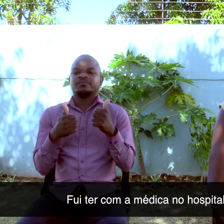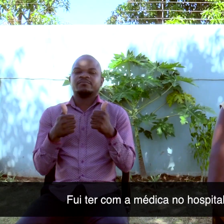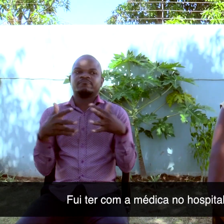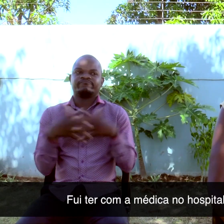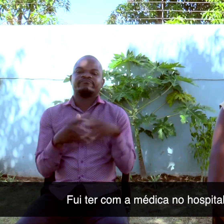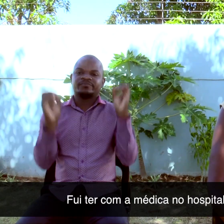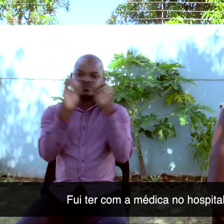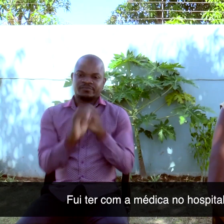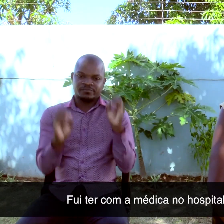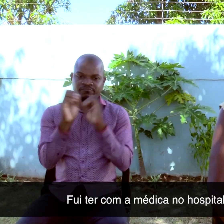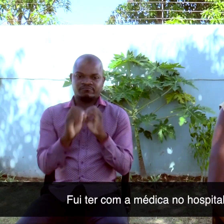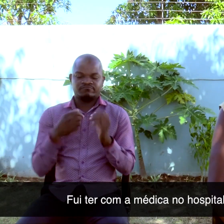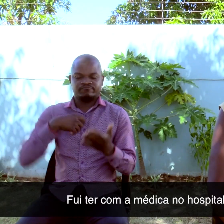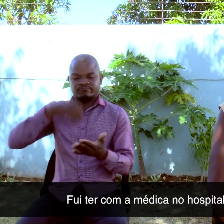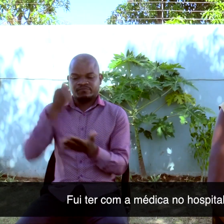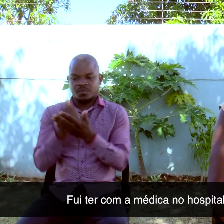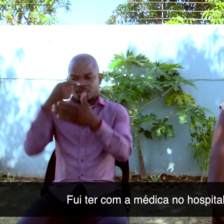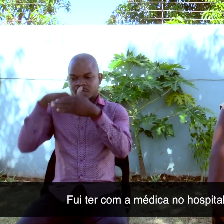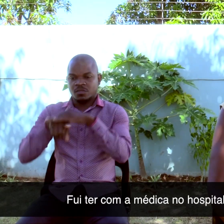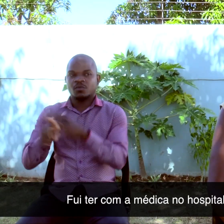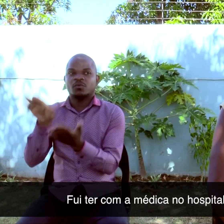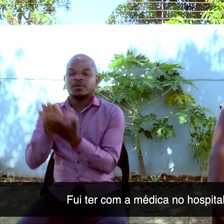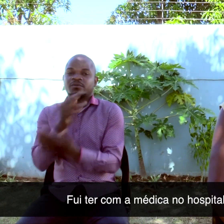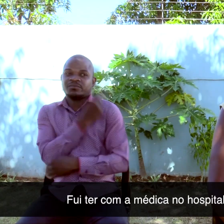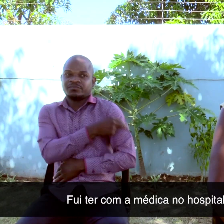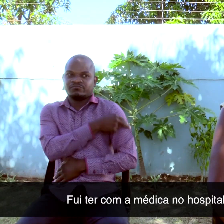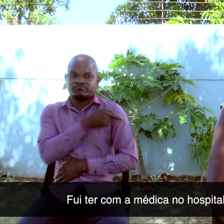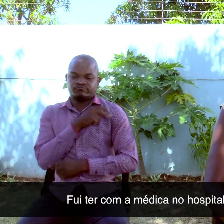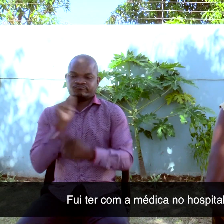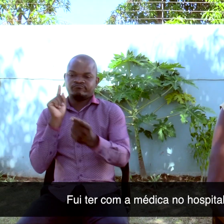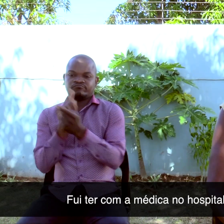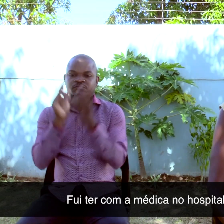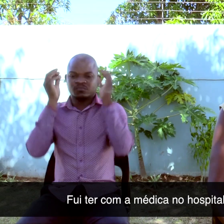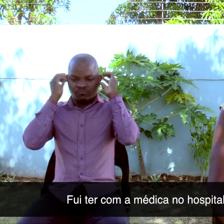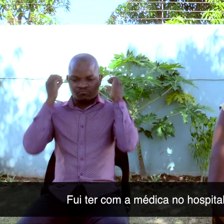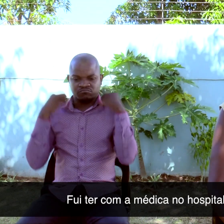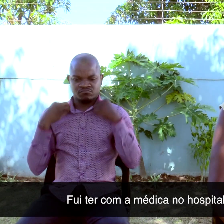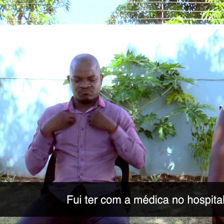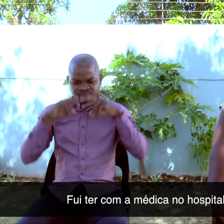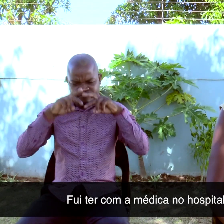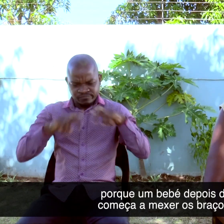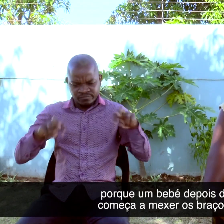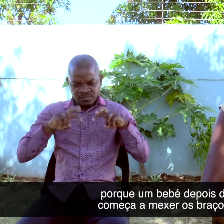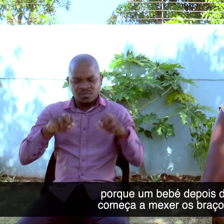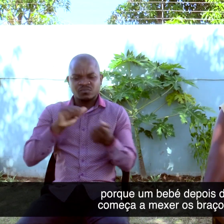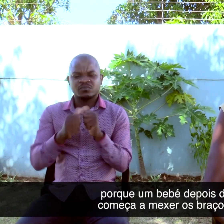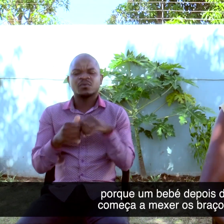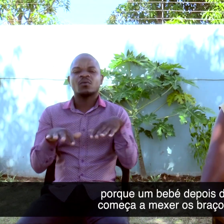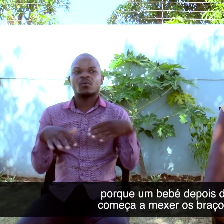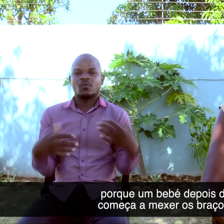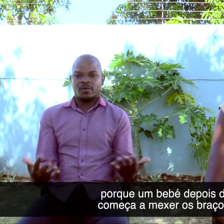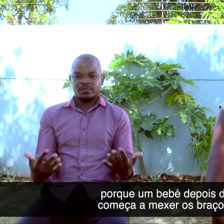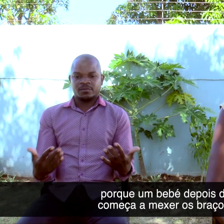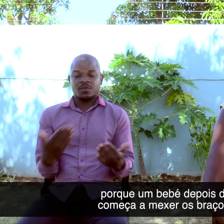fui ter com a médica no hospital. Que era para ver o que estava acontecendo com ele. Porque um bebê, quando